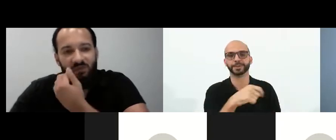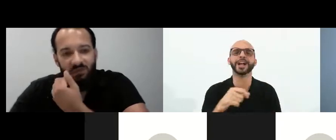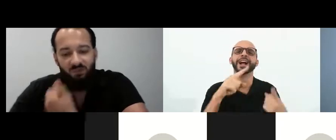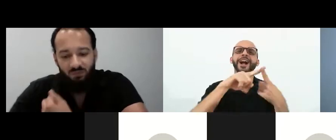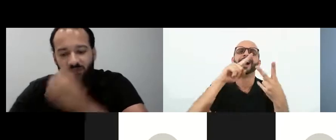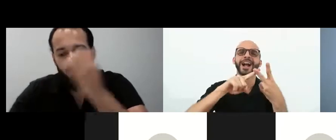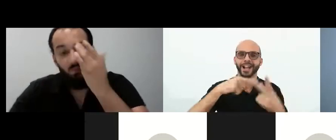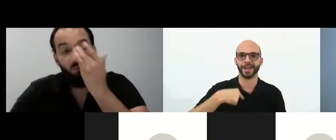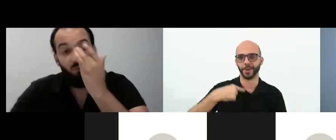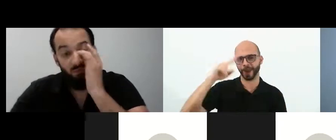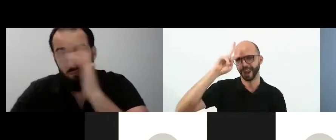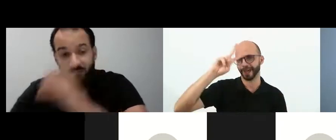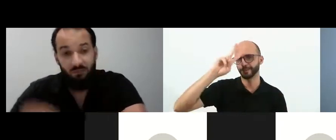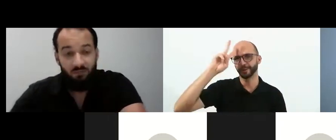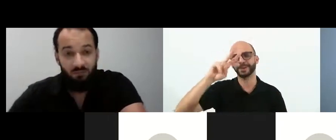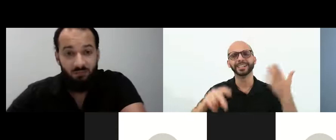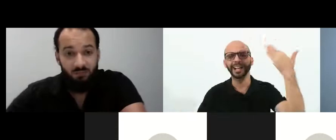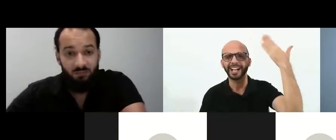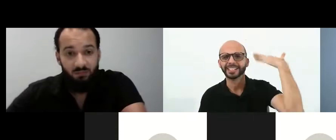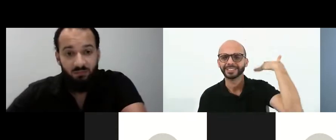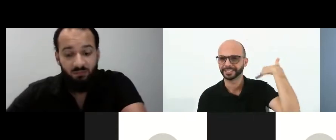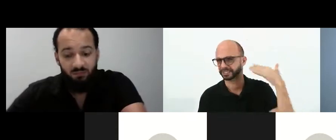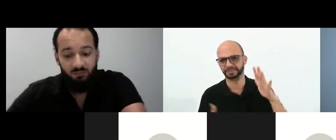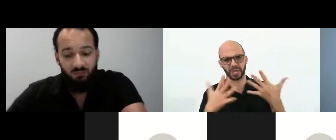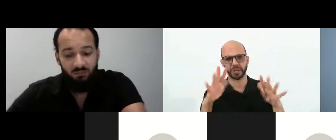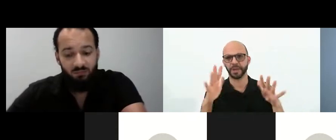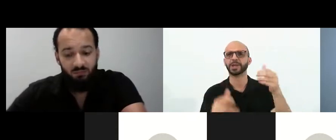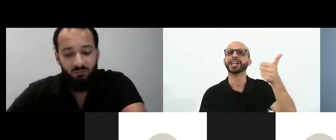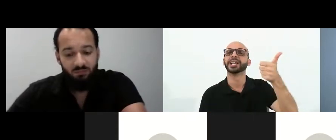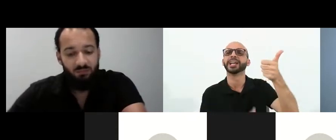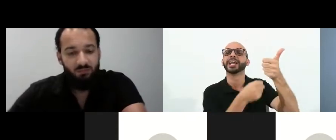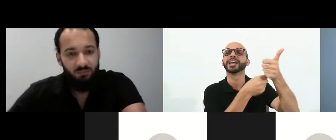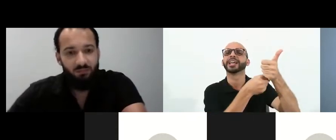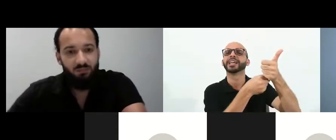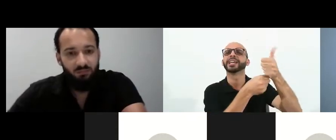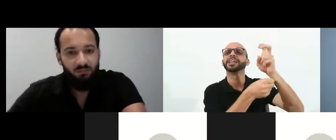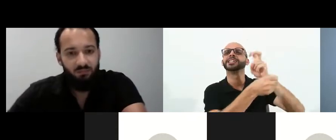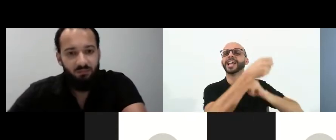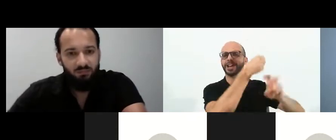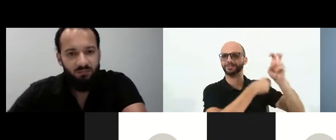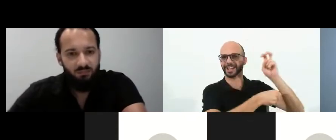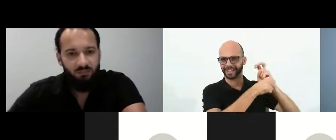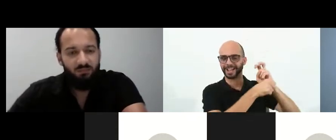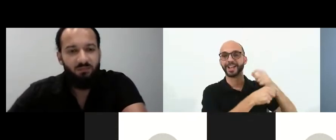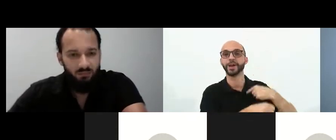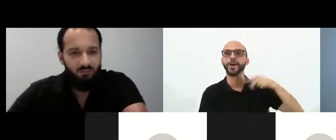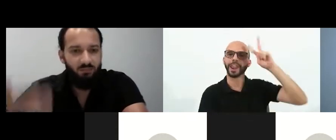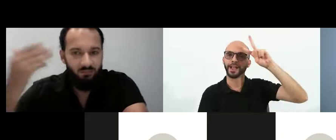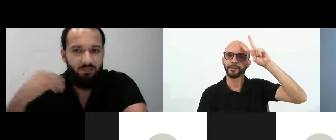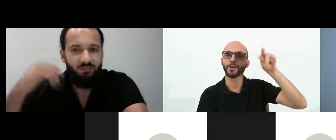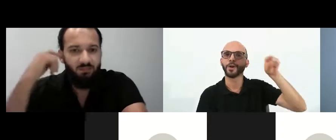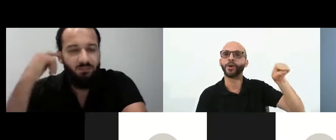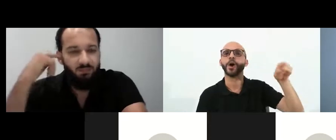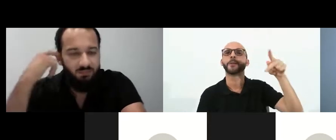distância, desse atendimento com o surdo. Eu lembro também que antes, há 15